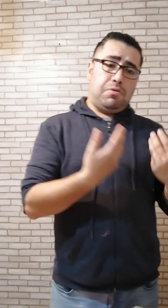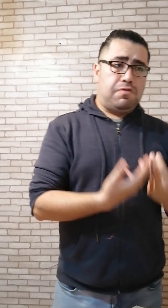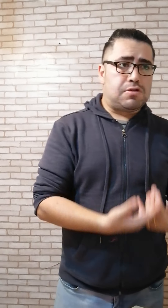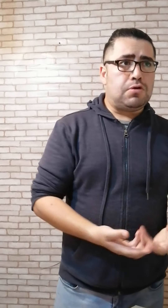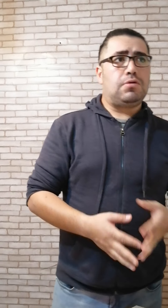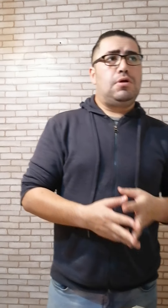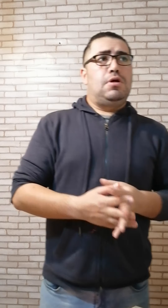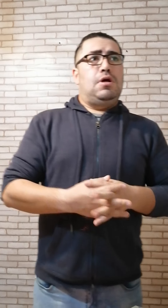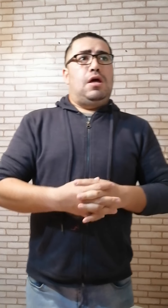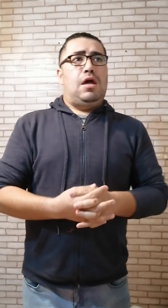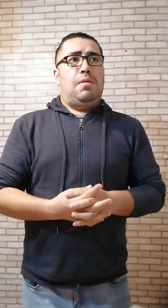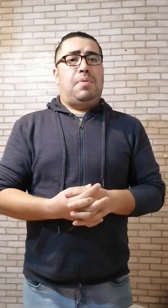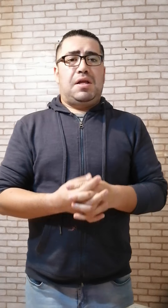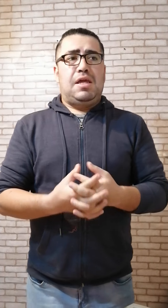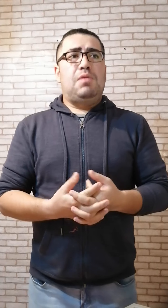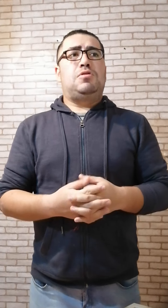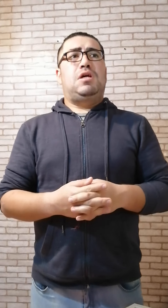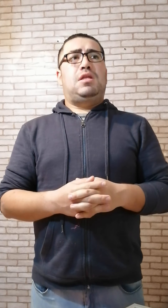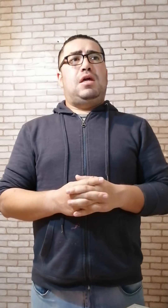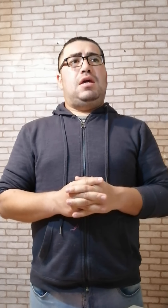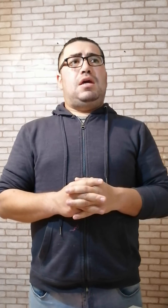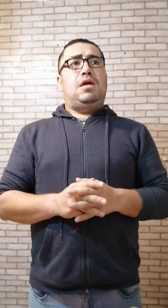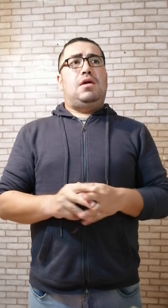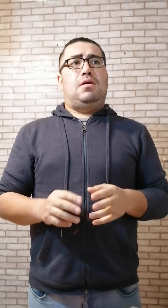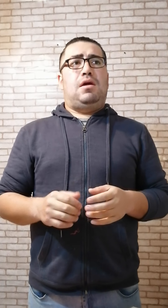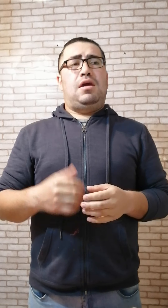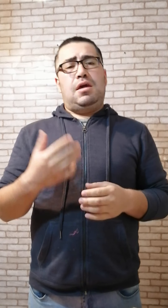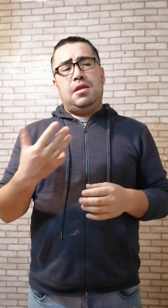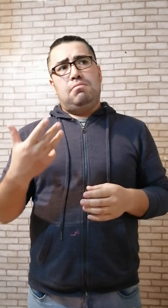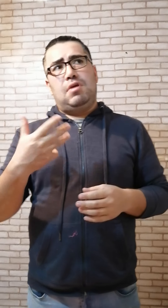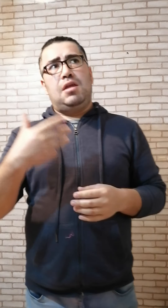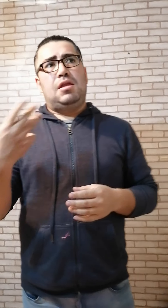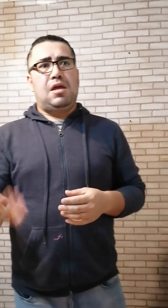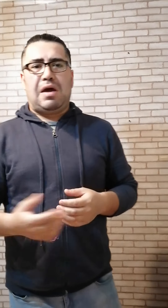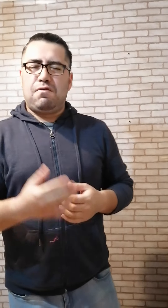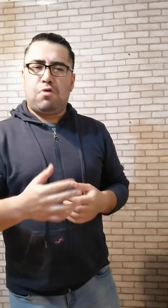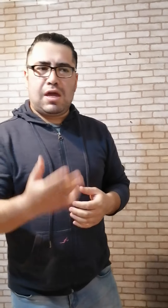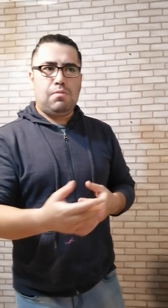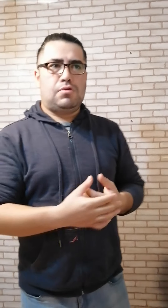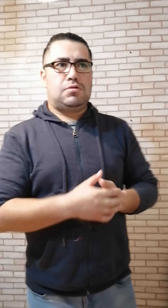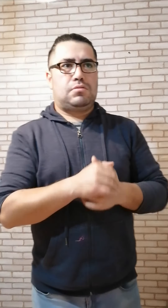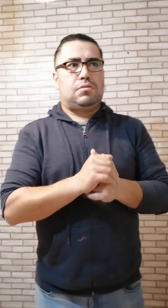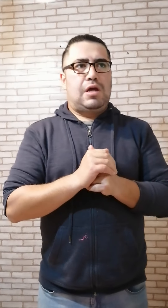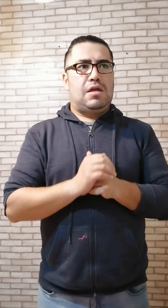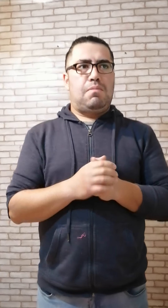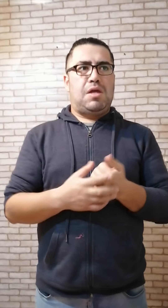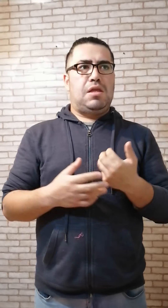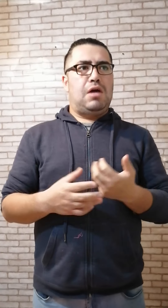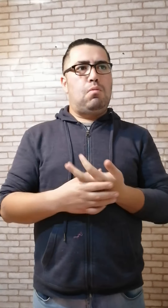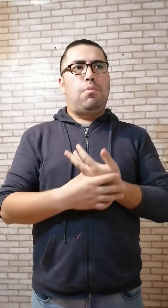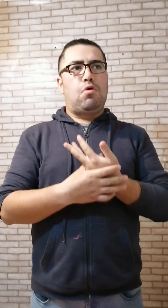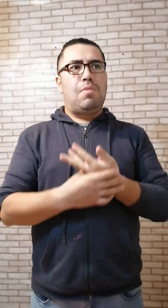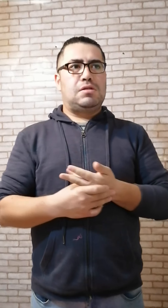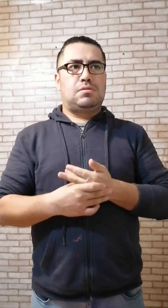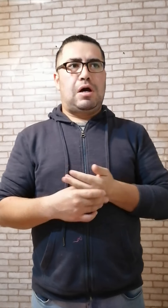profesor practiquemos este es este tema que busquemos ya investigar un poco más ahora